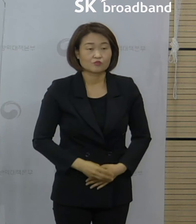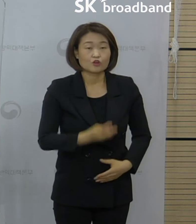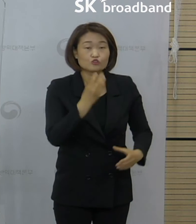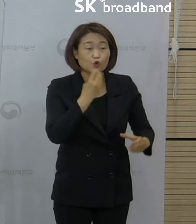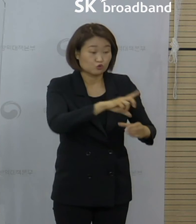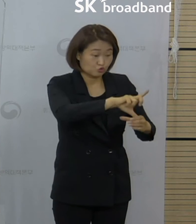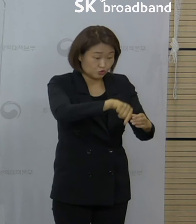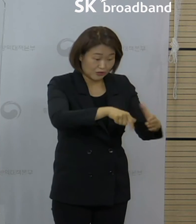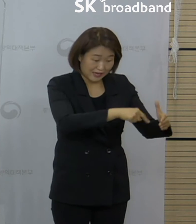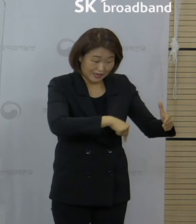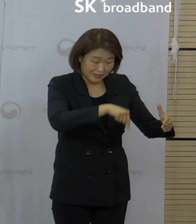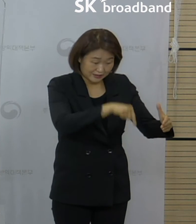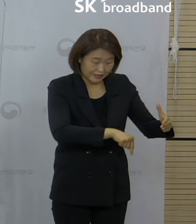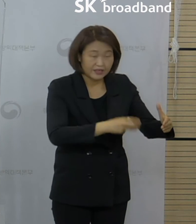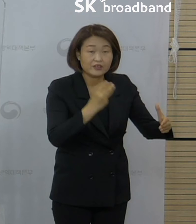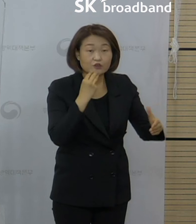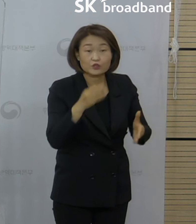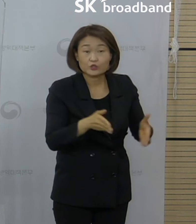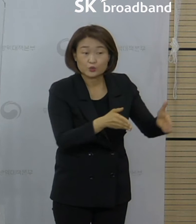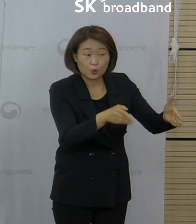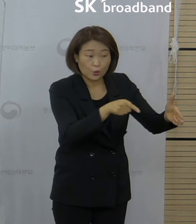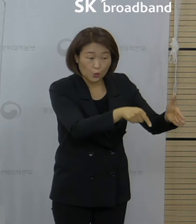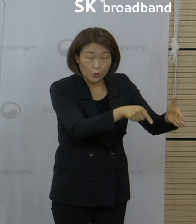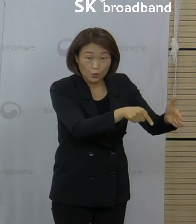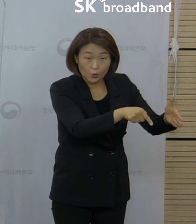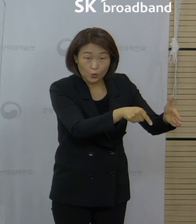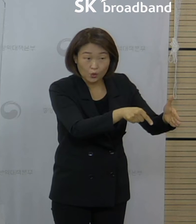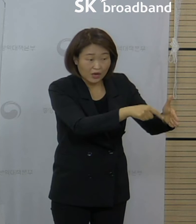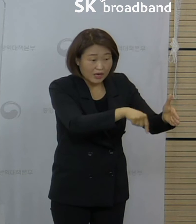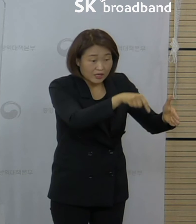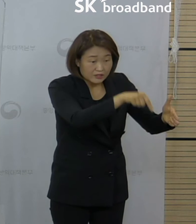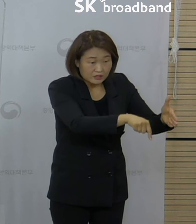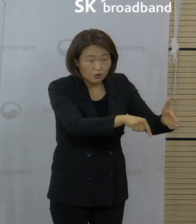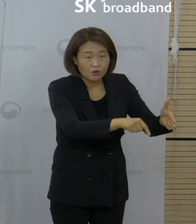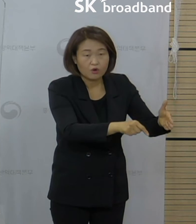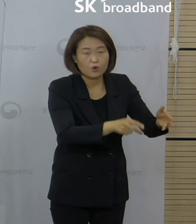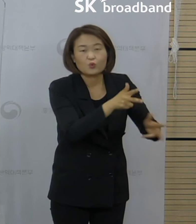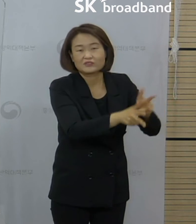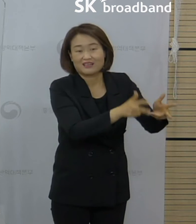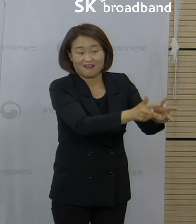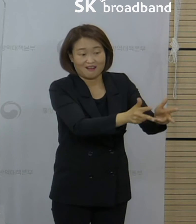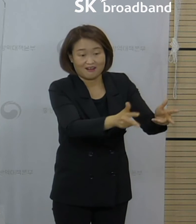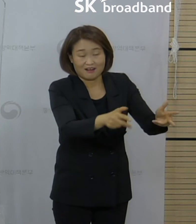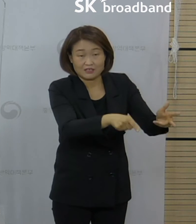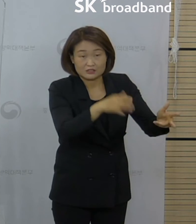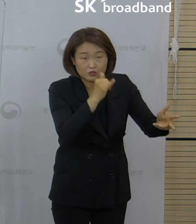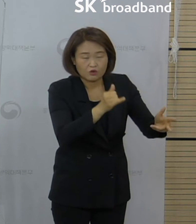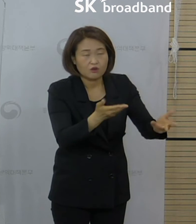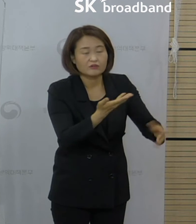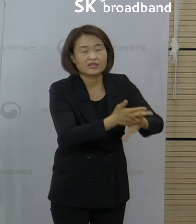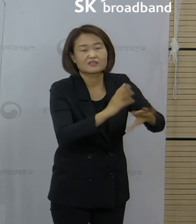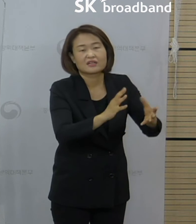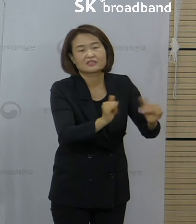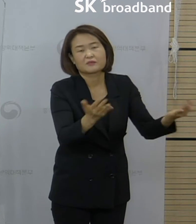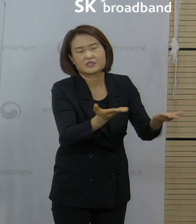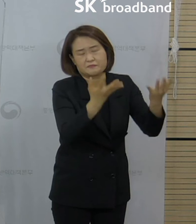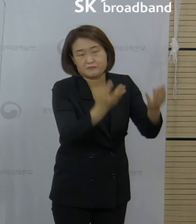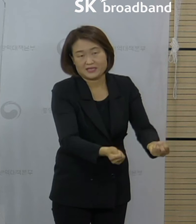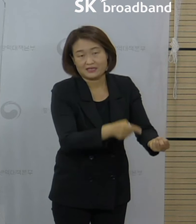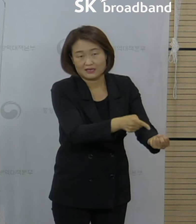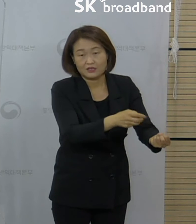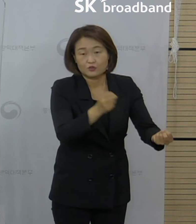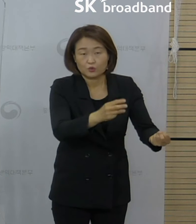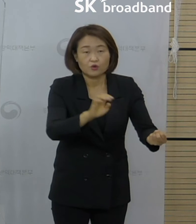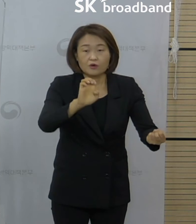경우 경기도 내 특정한 지역의 외국인 근로자, 또 강원도의 평창군 특정한